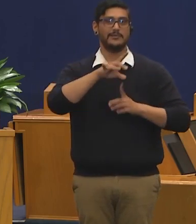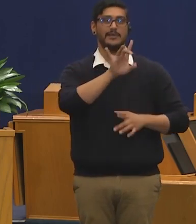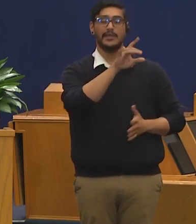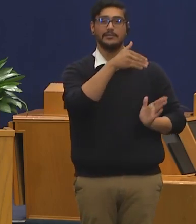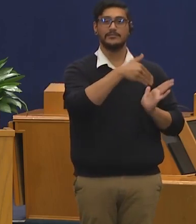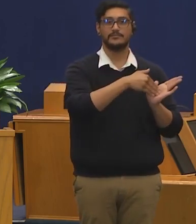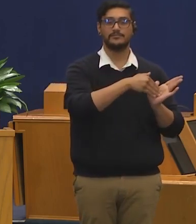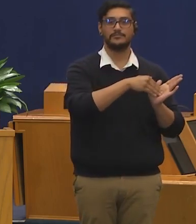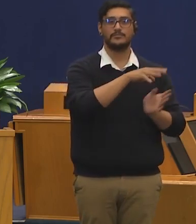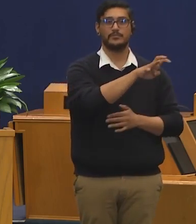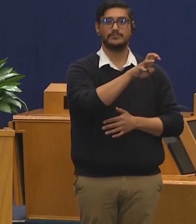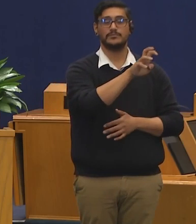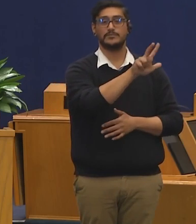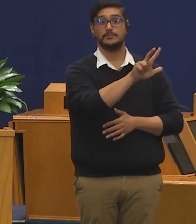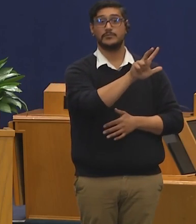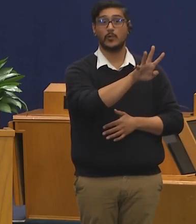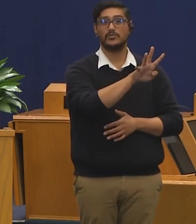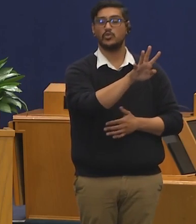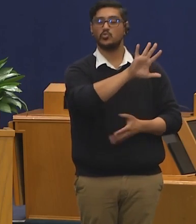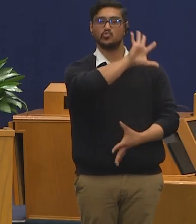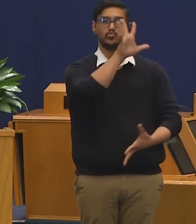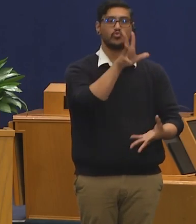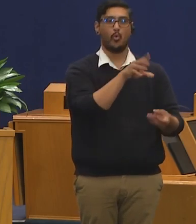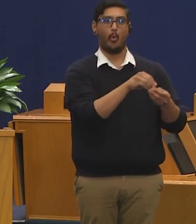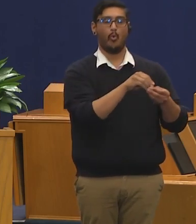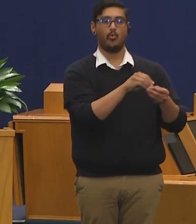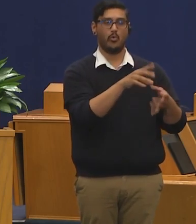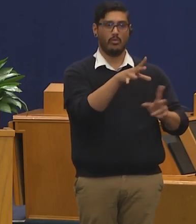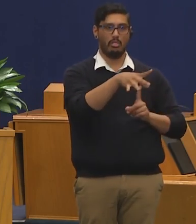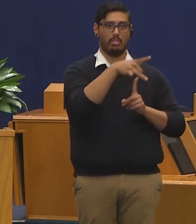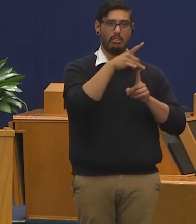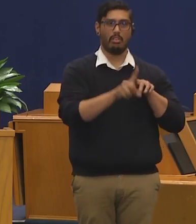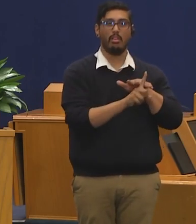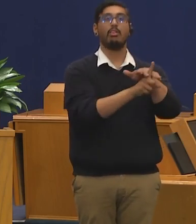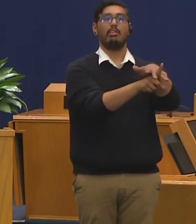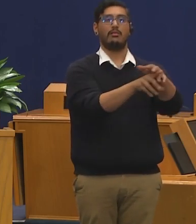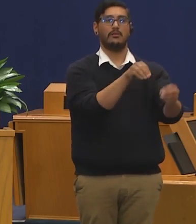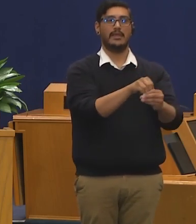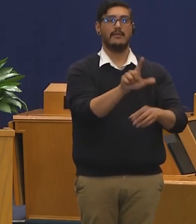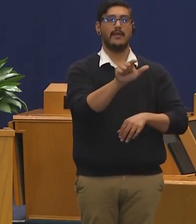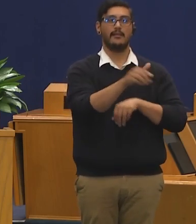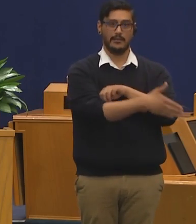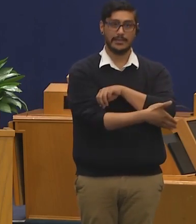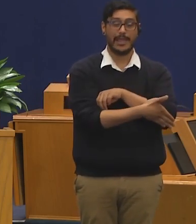8.430 casos en total en el condado de Los Ángeles.